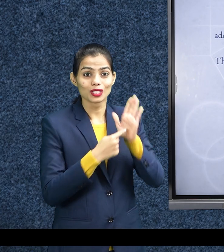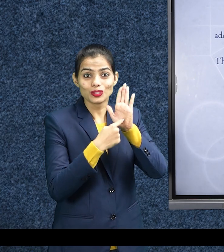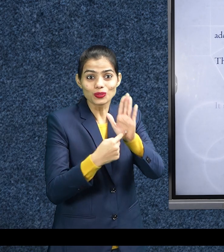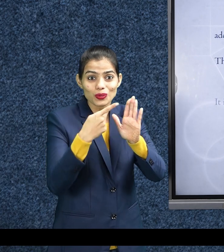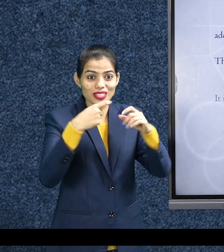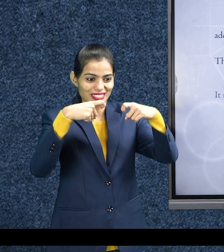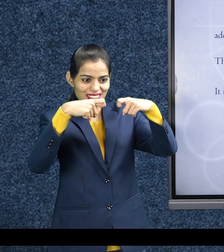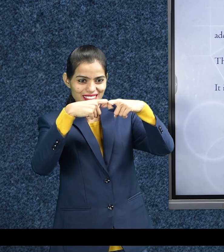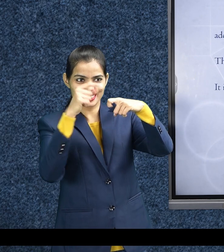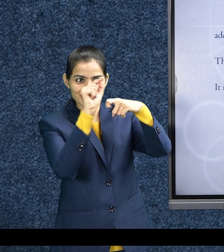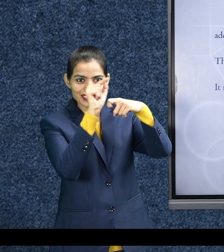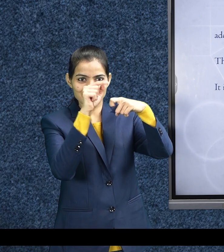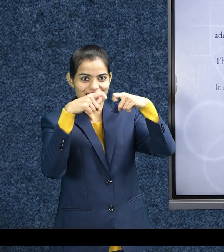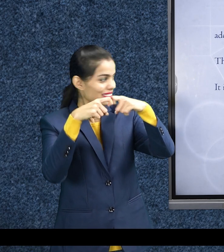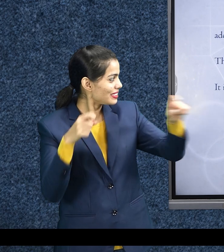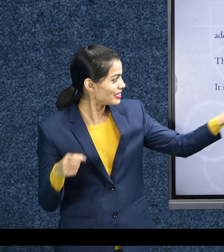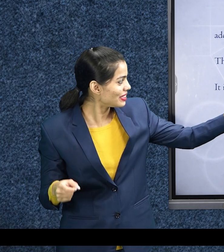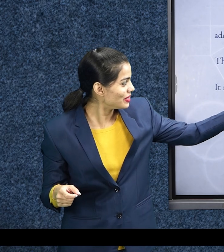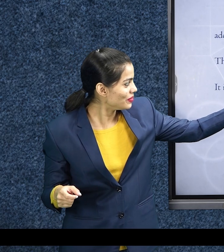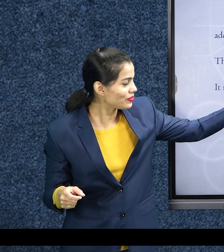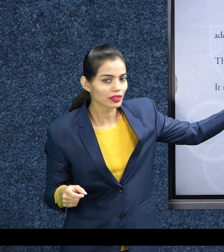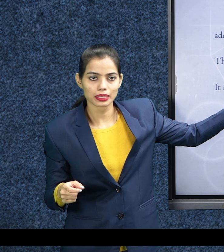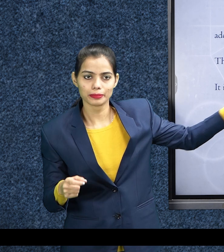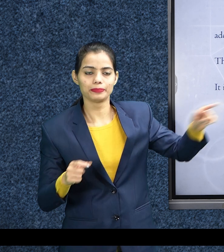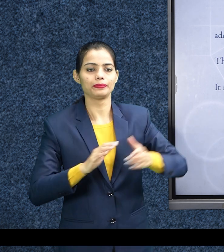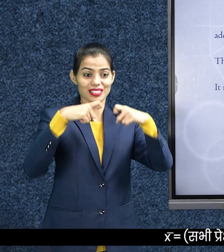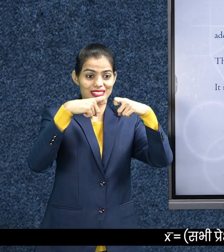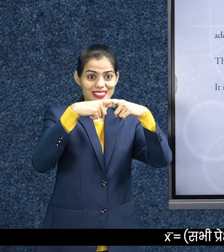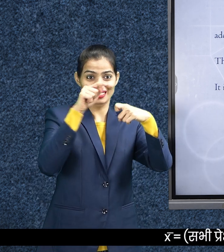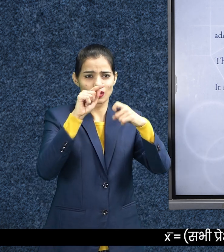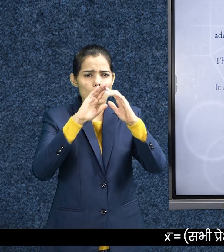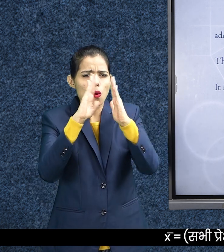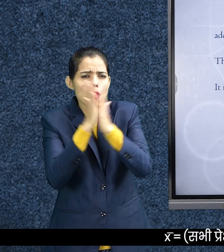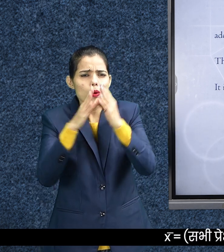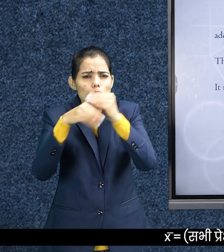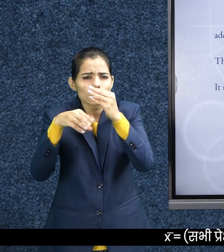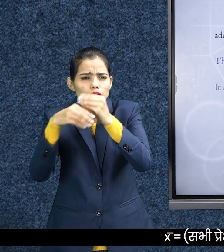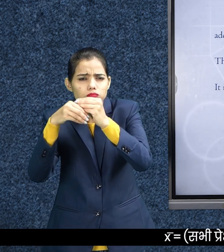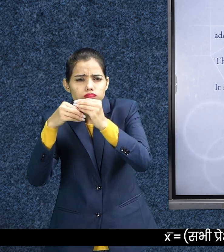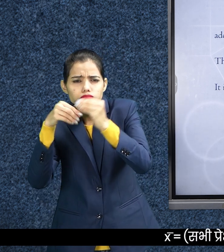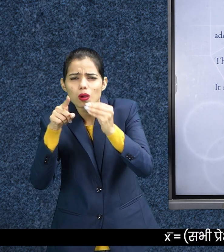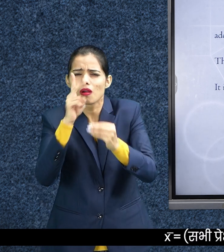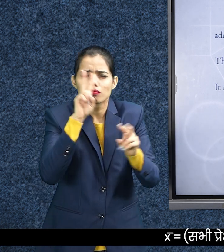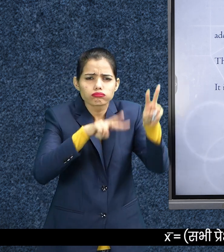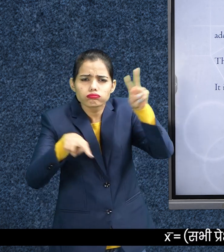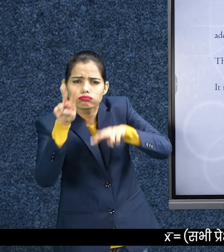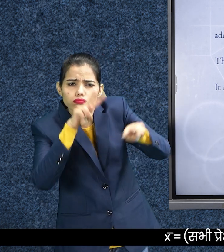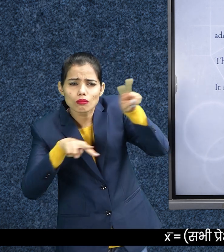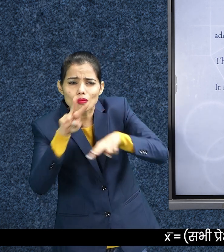इसे x द्वारा दर्शाया जाता है। x इज इक्वल्स टू सभी प्रेक्षकों ने योग